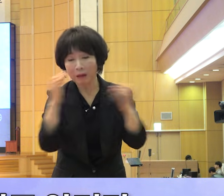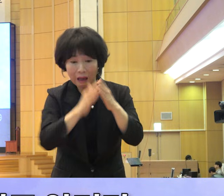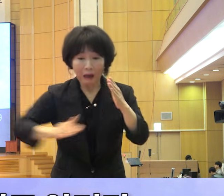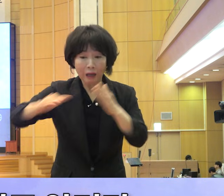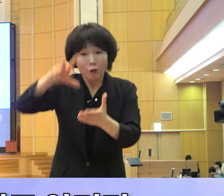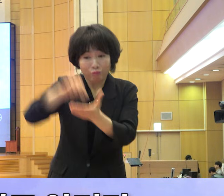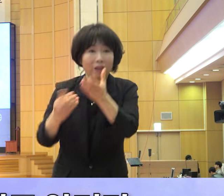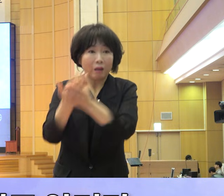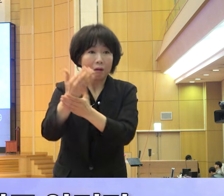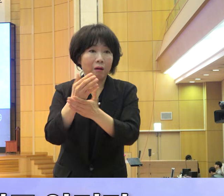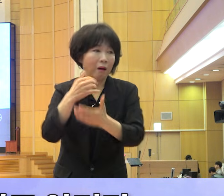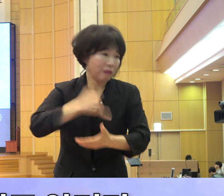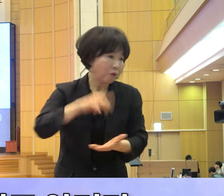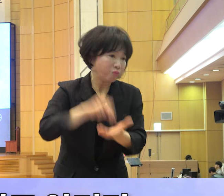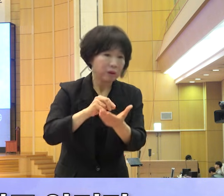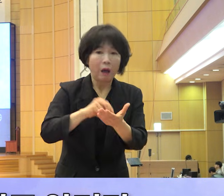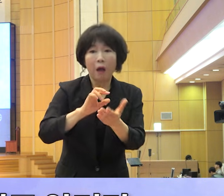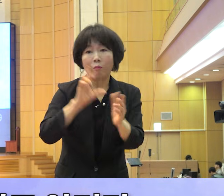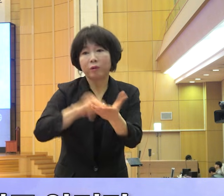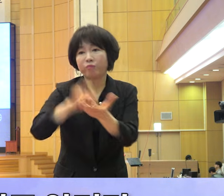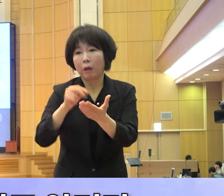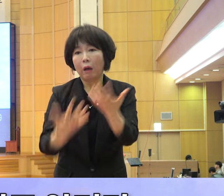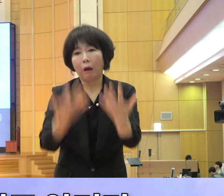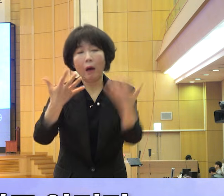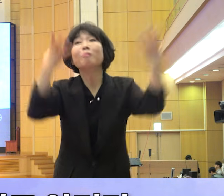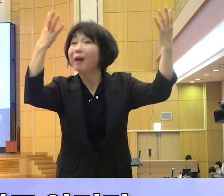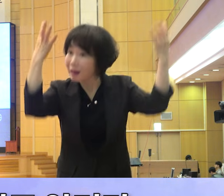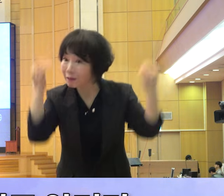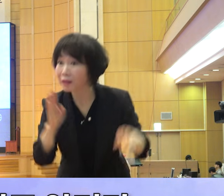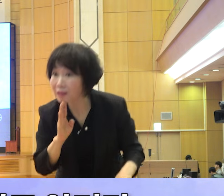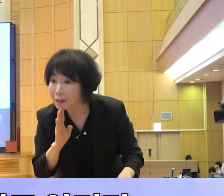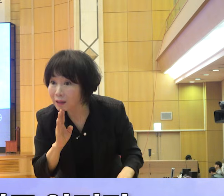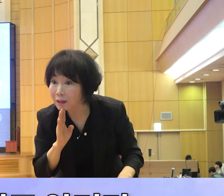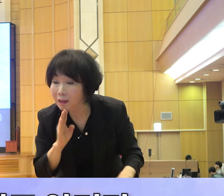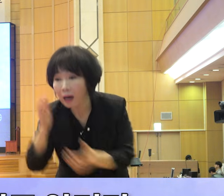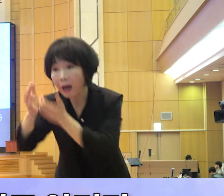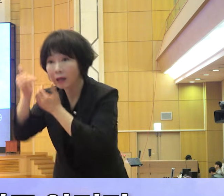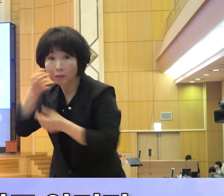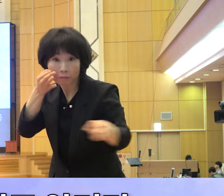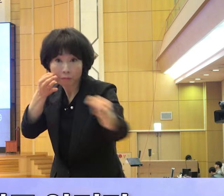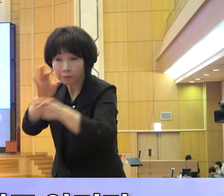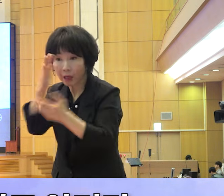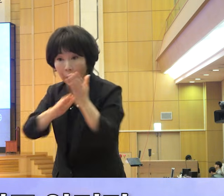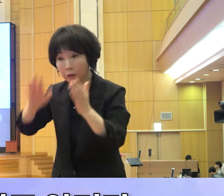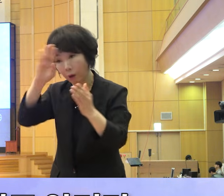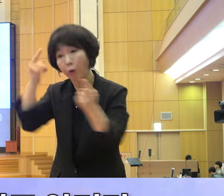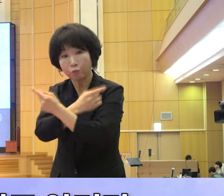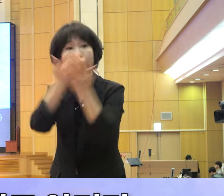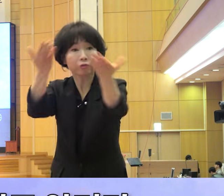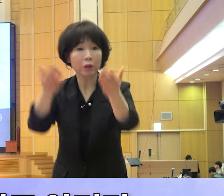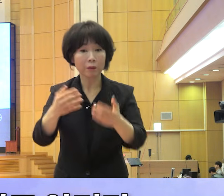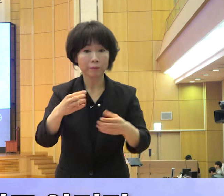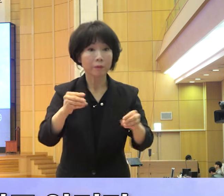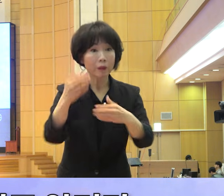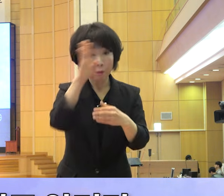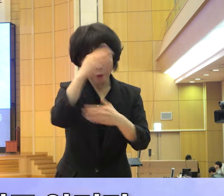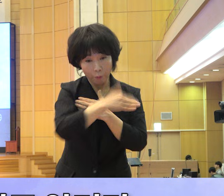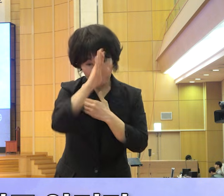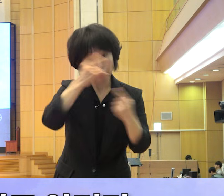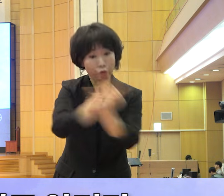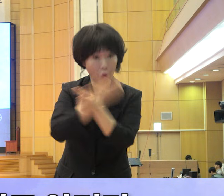가정은 가정대로. 그래서 성경에 보면요, 하나님 뭐라 그러지? 가정도 고쳐주리라, 땅도